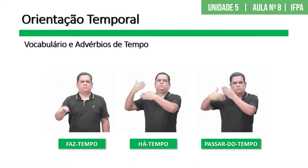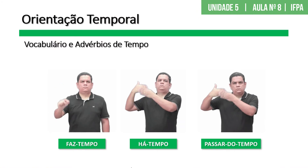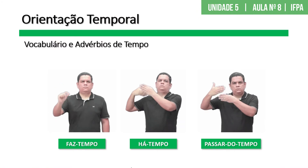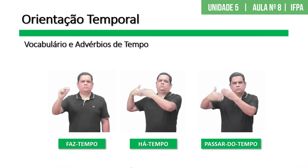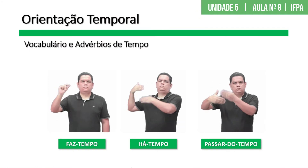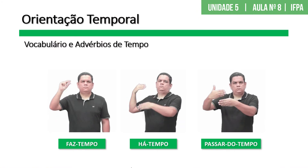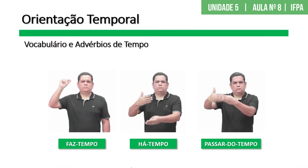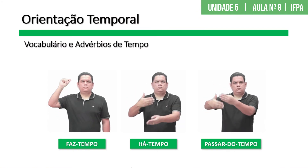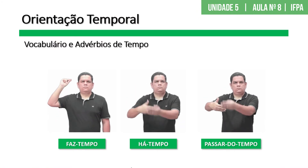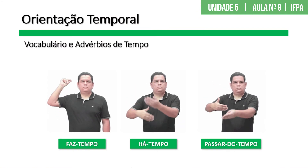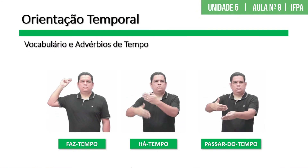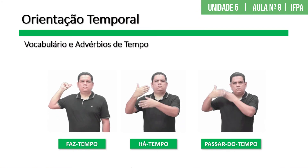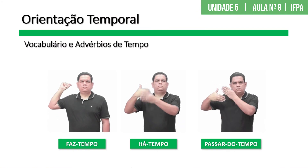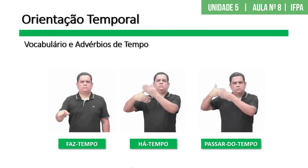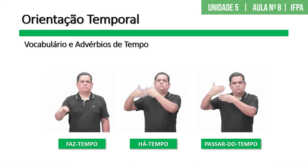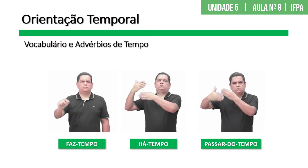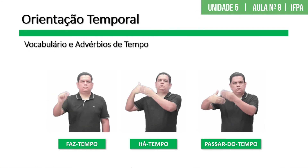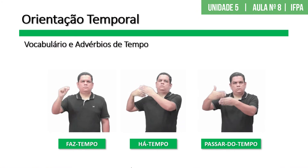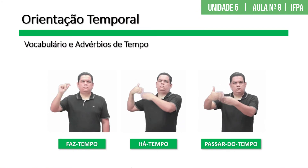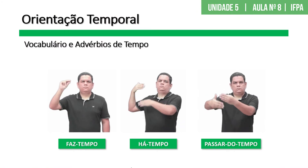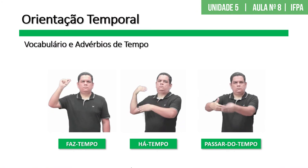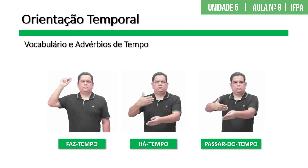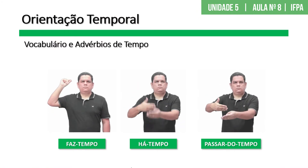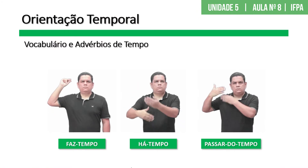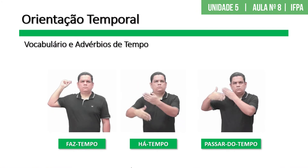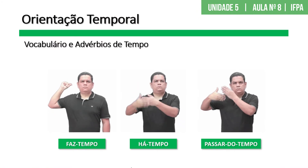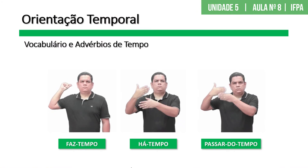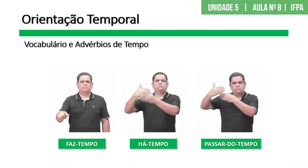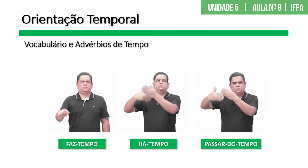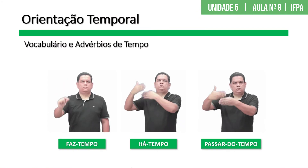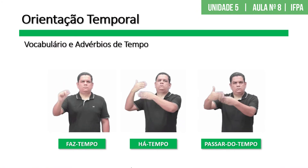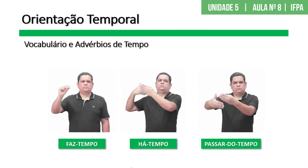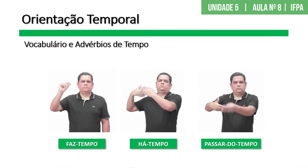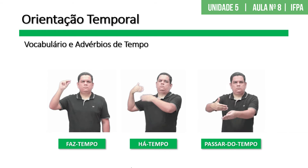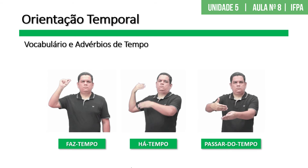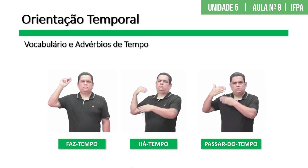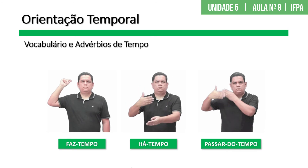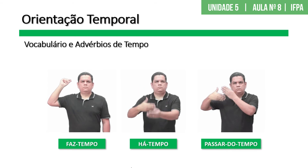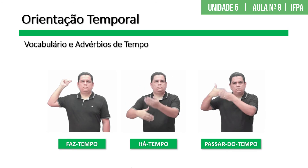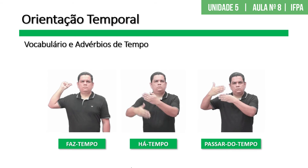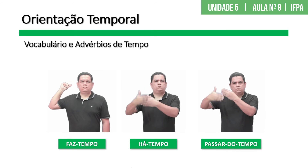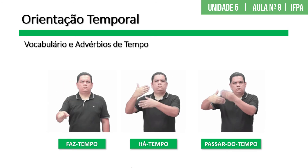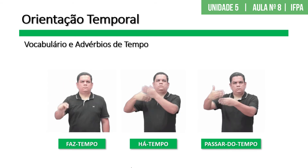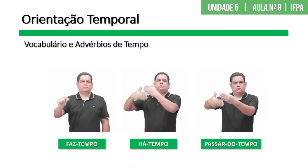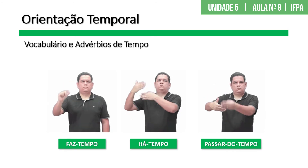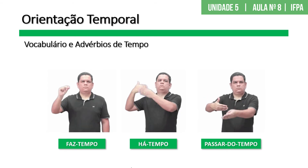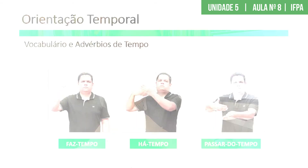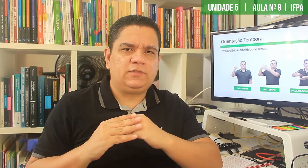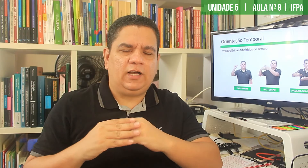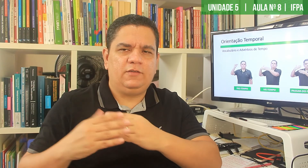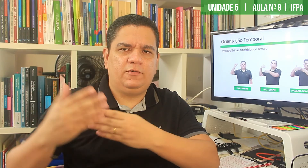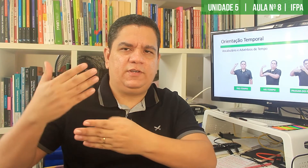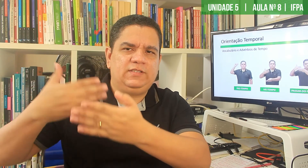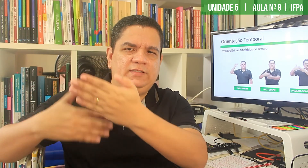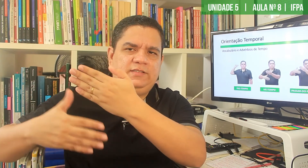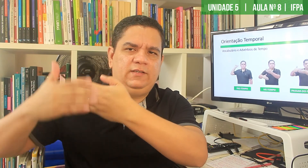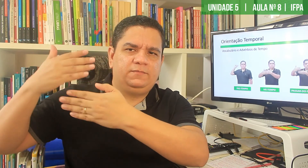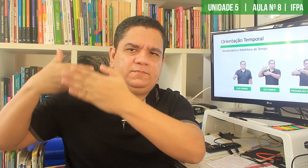o sinal de há tempo, há um tempo, ou há tempos, tá? Eu vou fazer assim.